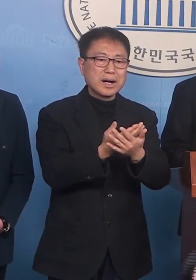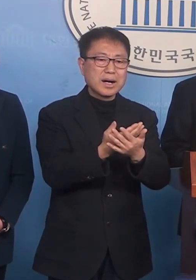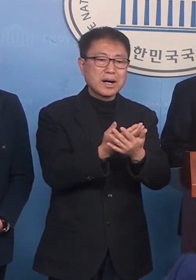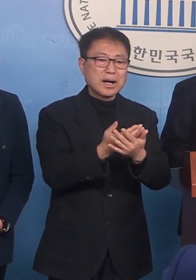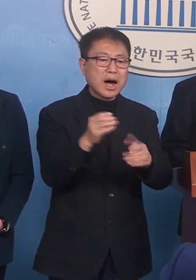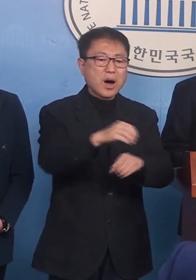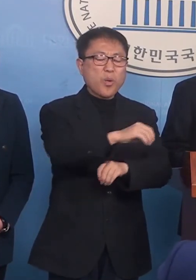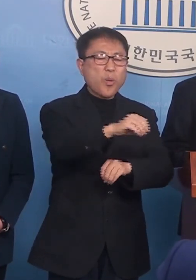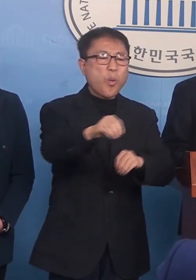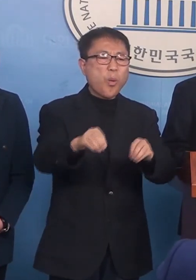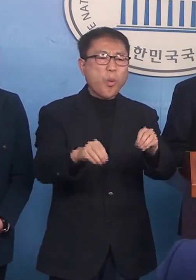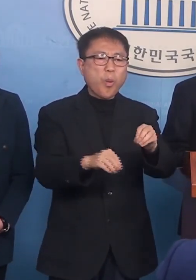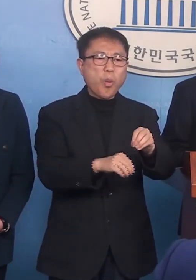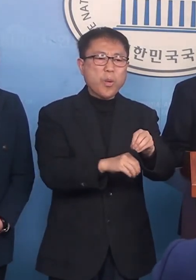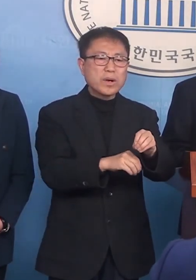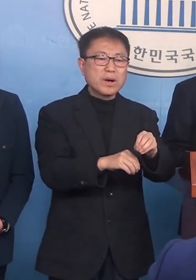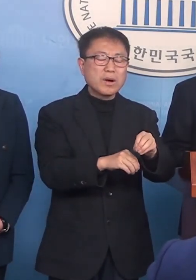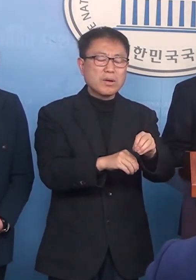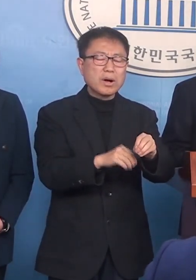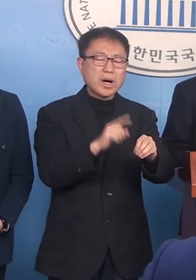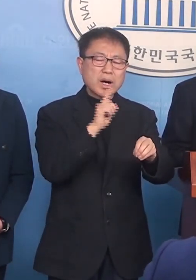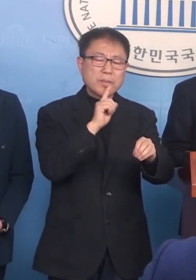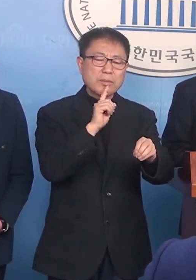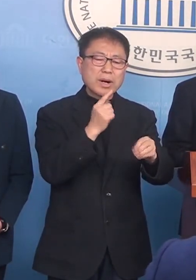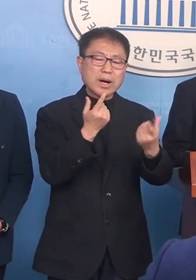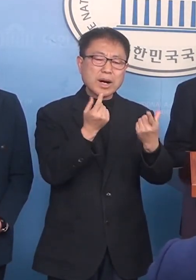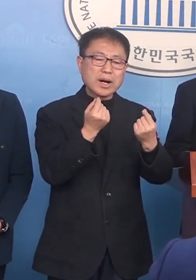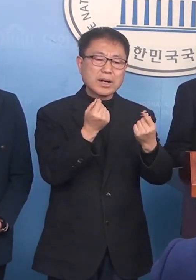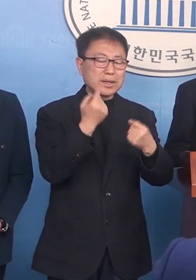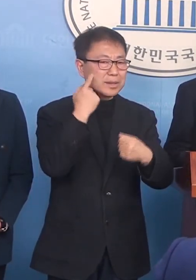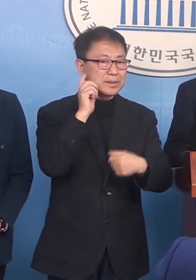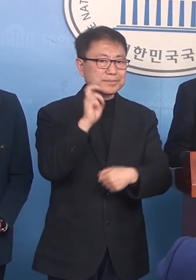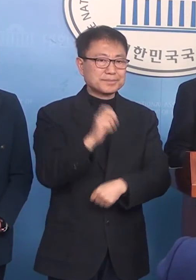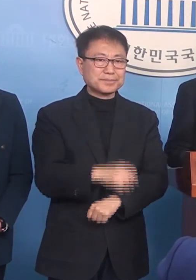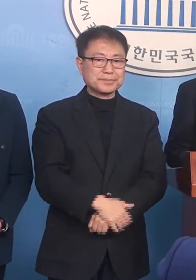역설적으로 반증해 주고 있다고 봅니다.